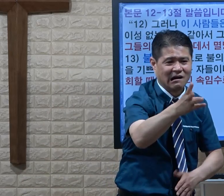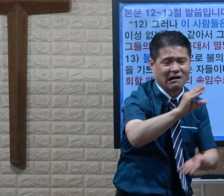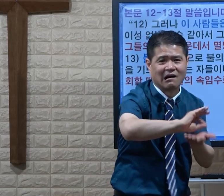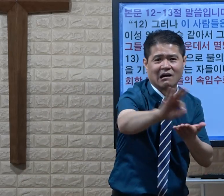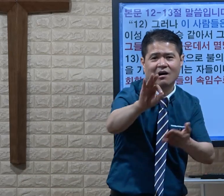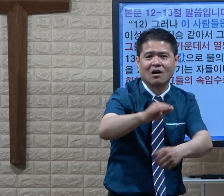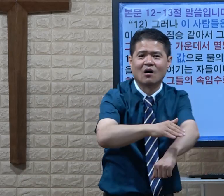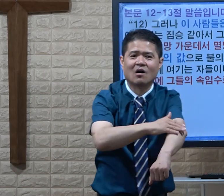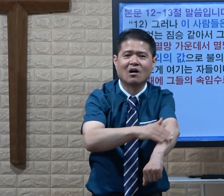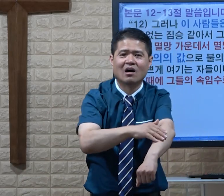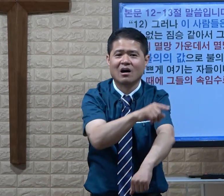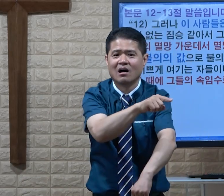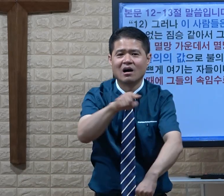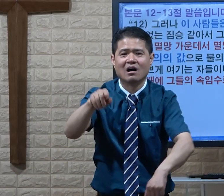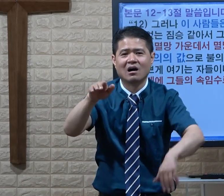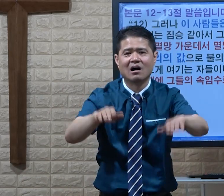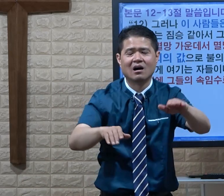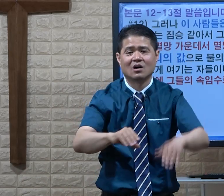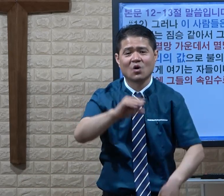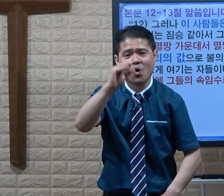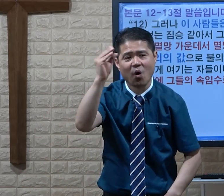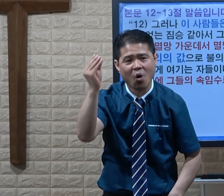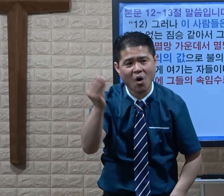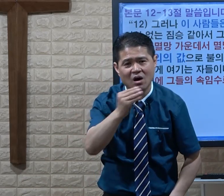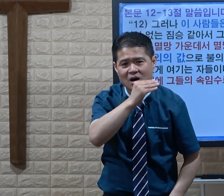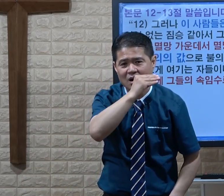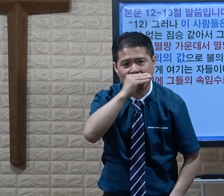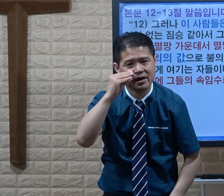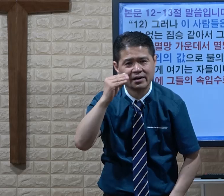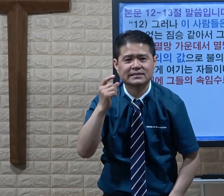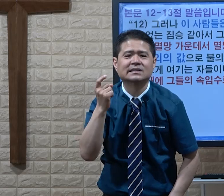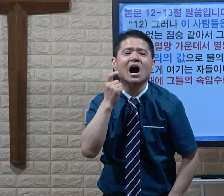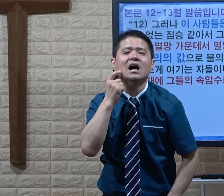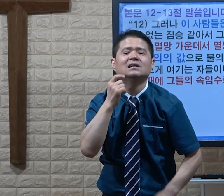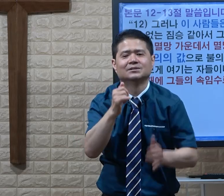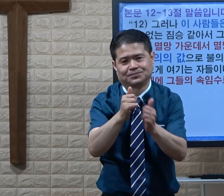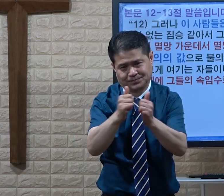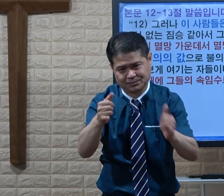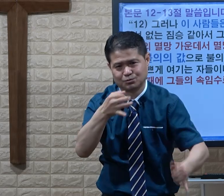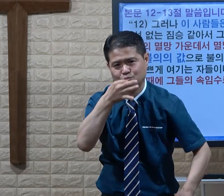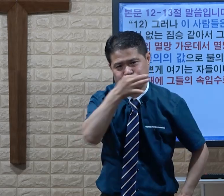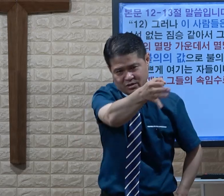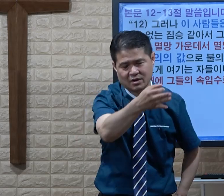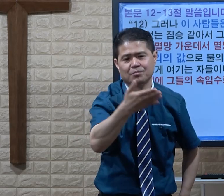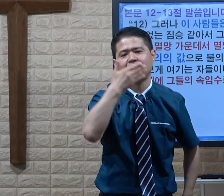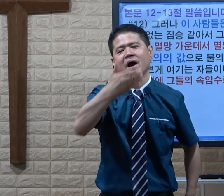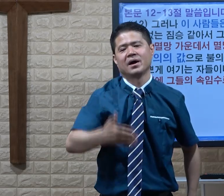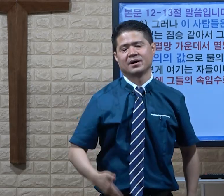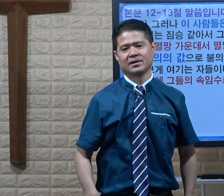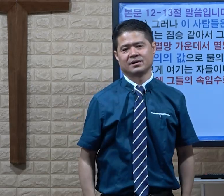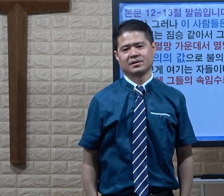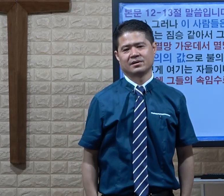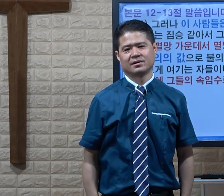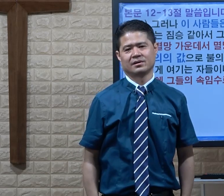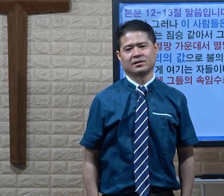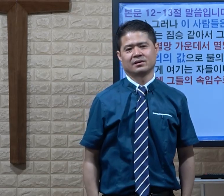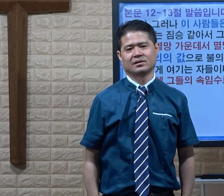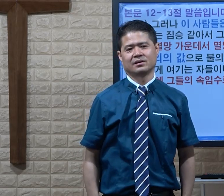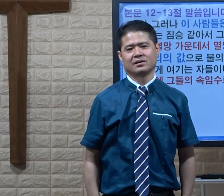약자들이 많고 가난한 자들이 많은데 오히려 해외여행이 증가했다고 하니 이 불의를